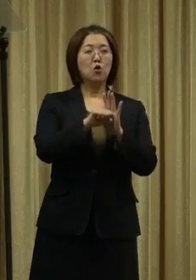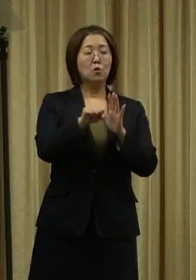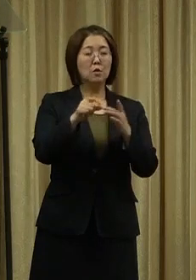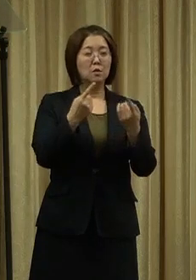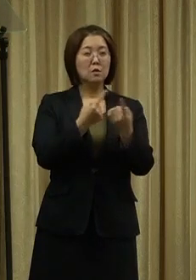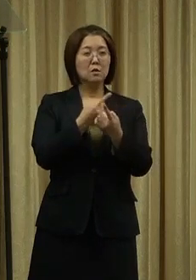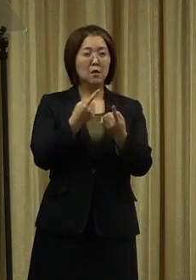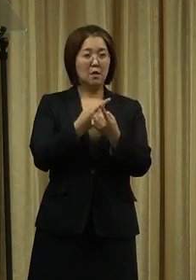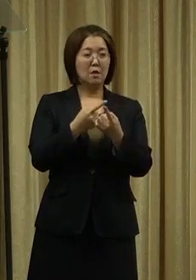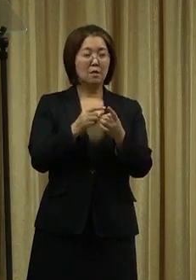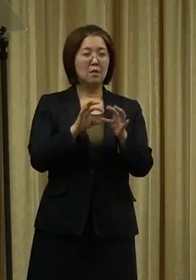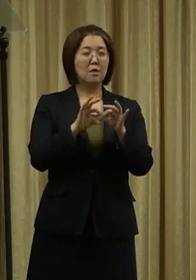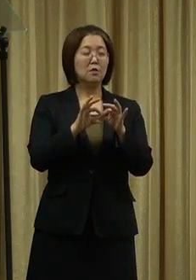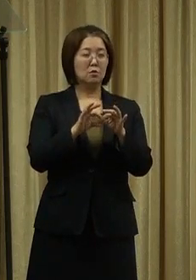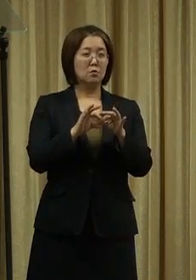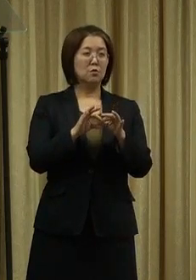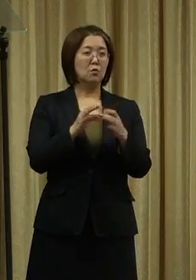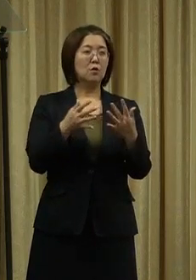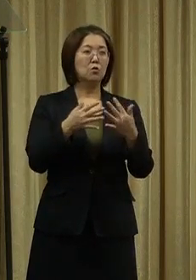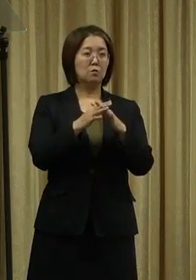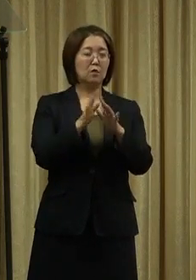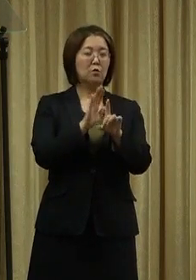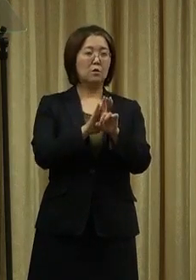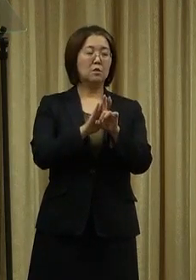効率化に資する取り組みを支援します。